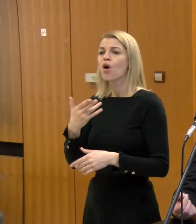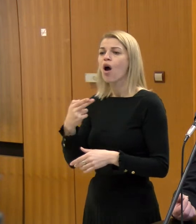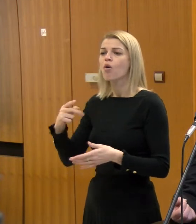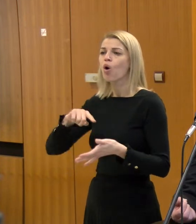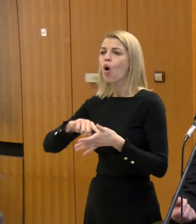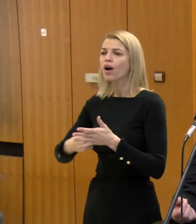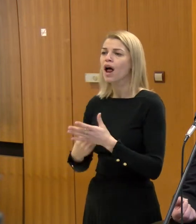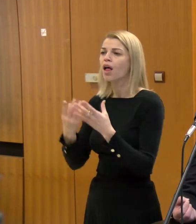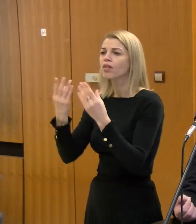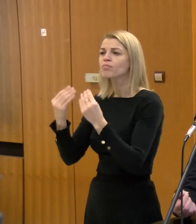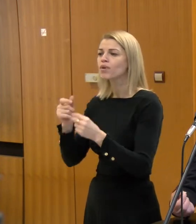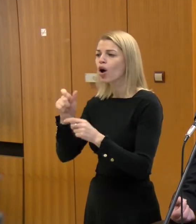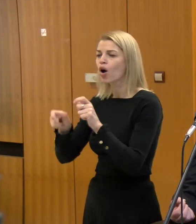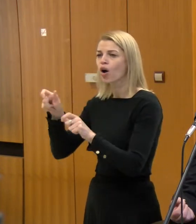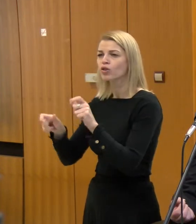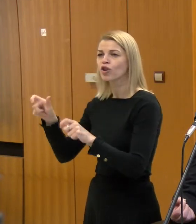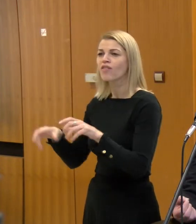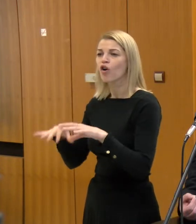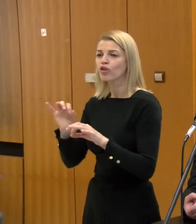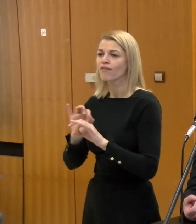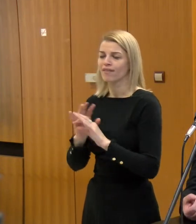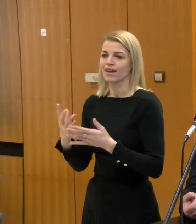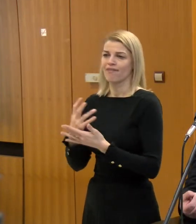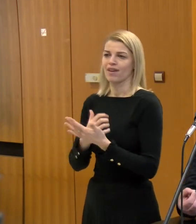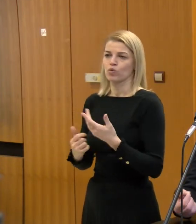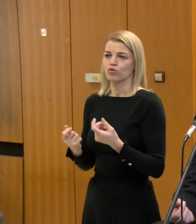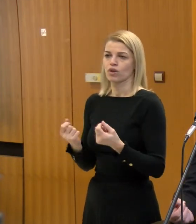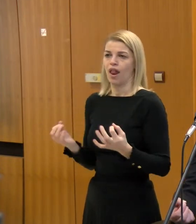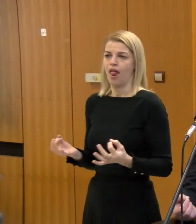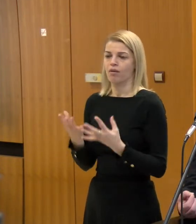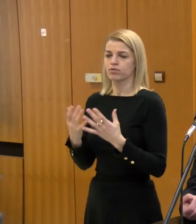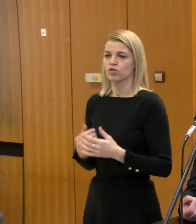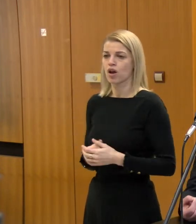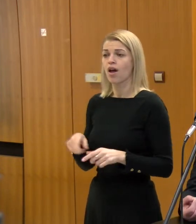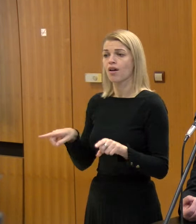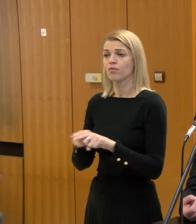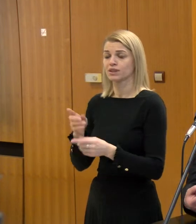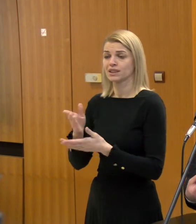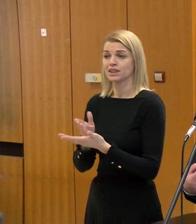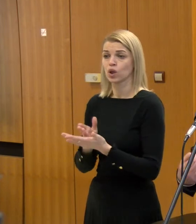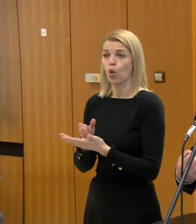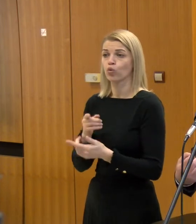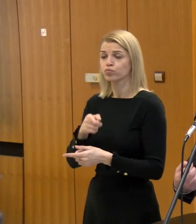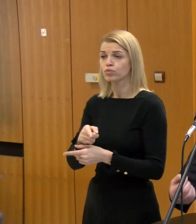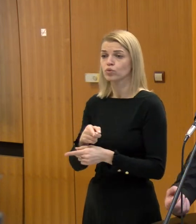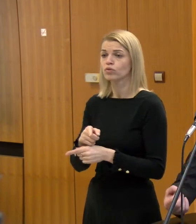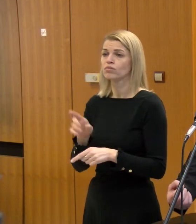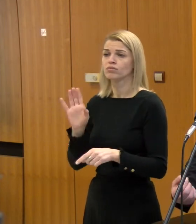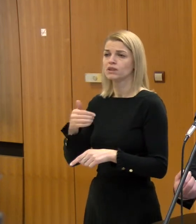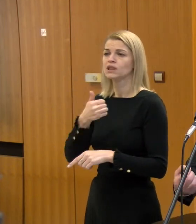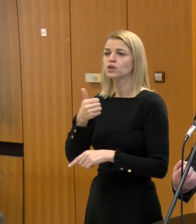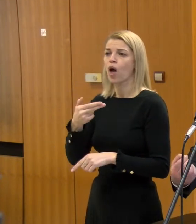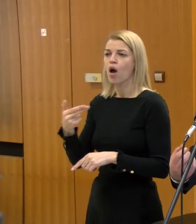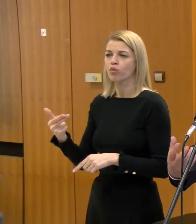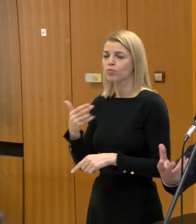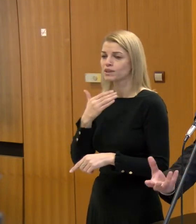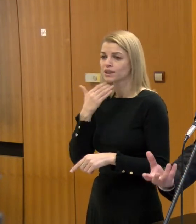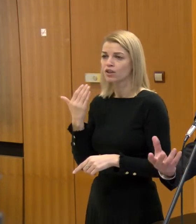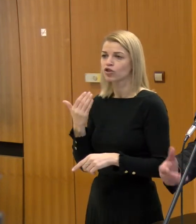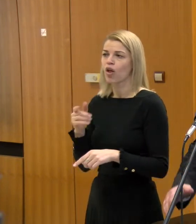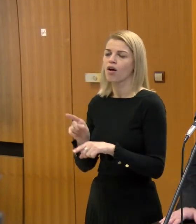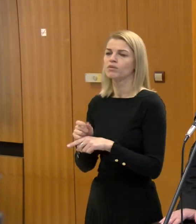voličov je suma, ktorú vieme využiť lepšie. Myslím si, že tú istú službu by urobila aj povedzme 100 eurová